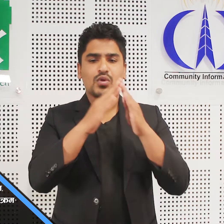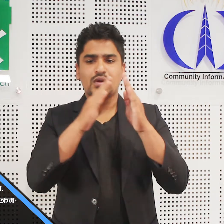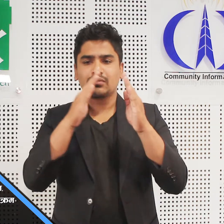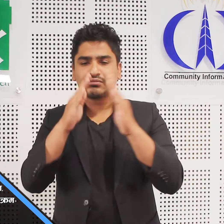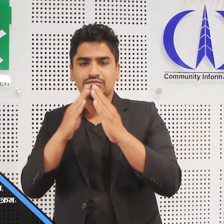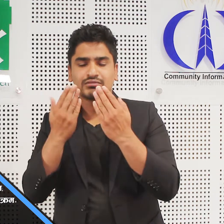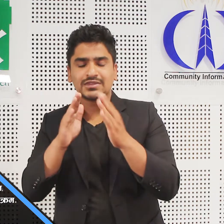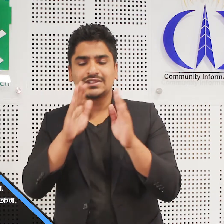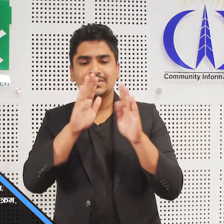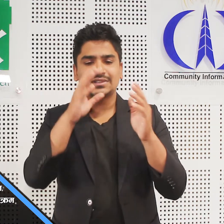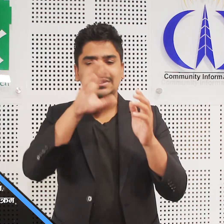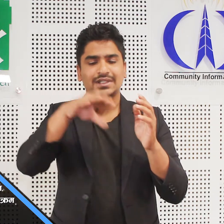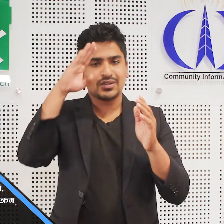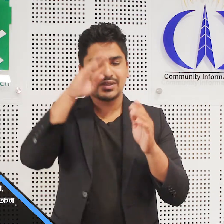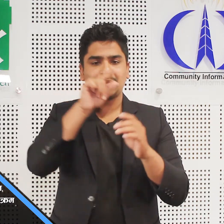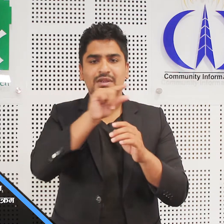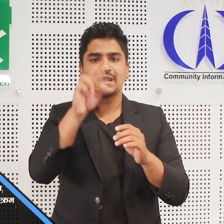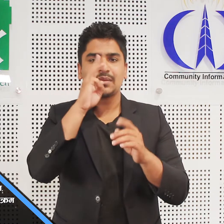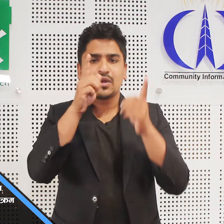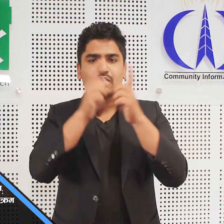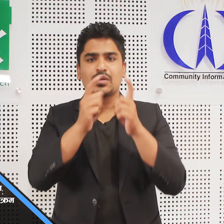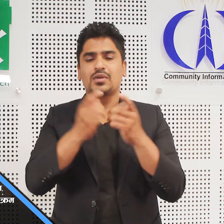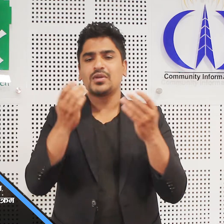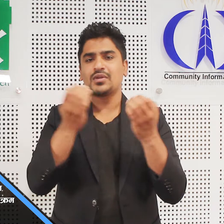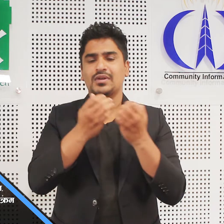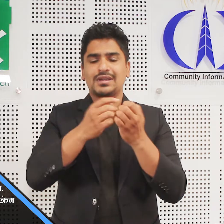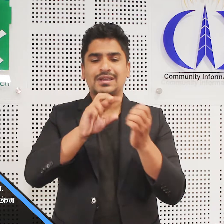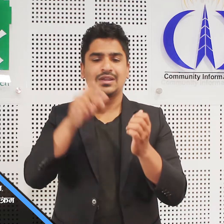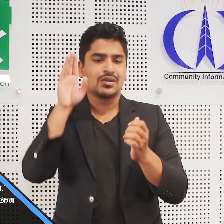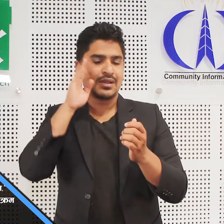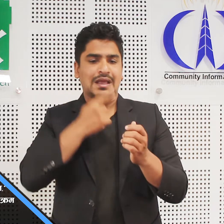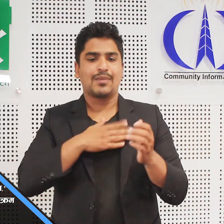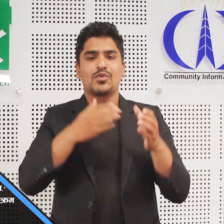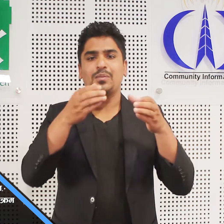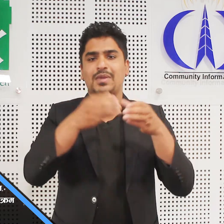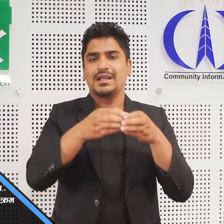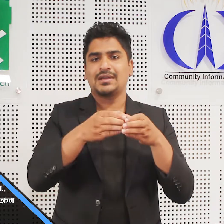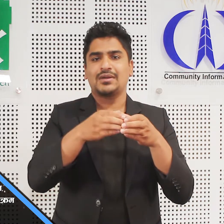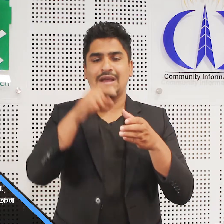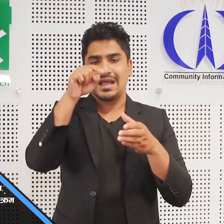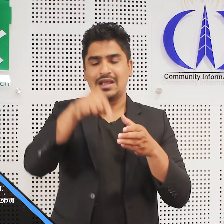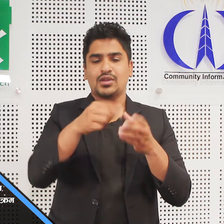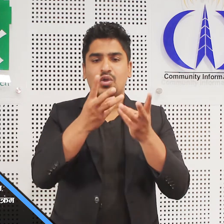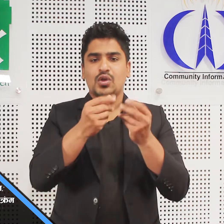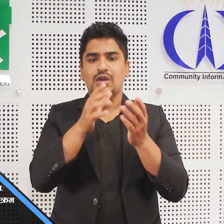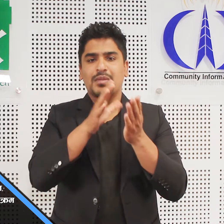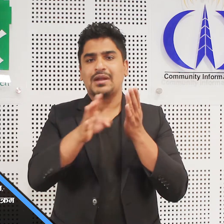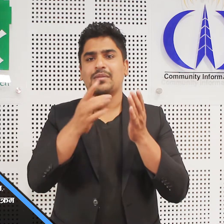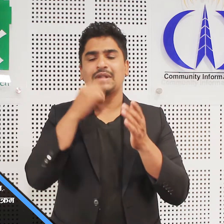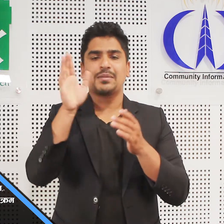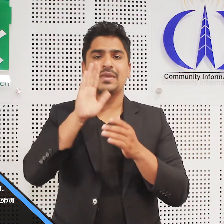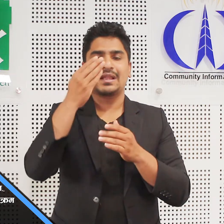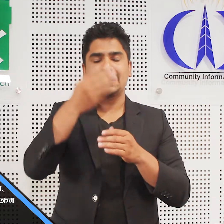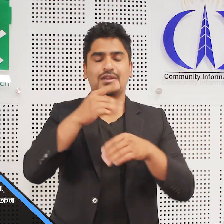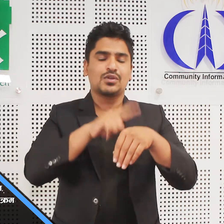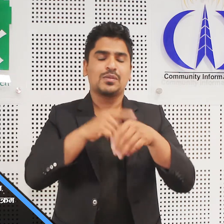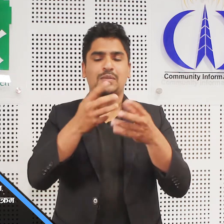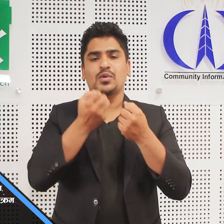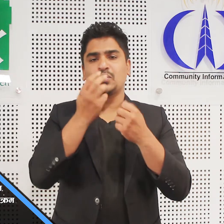कार्यक्रम सुन्दै गर्दा केही मनमा लागेको भए भन्नुहोस् है। तपाईँकै घर दैलोको स्थानीय सरकारको सवालमा छलफल गर्ने रेडियो